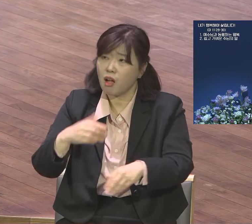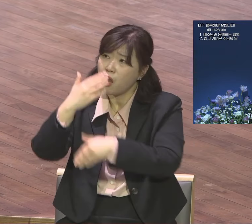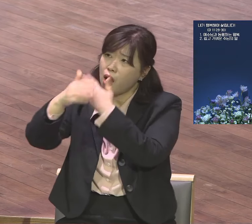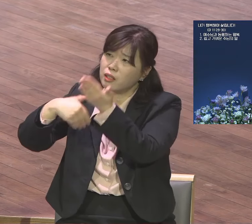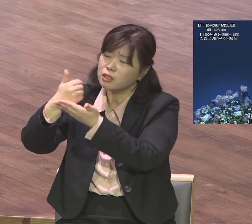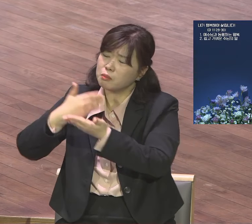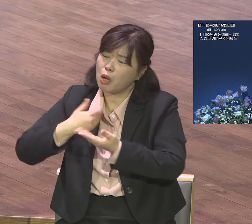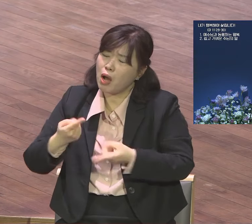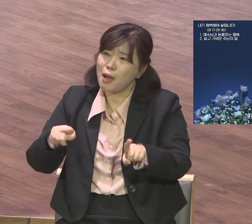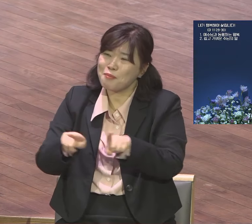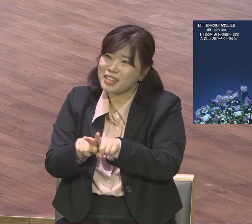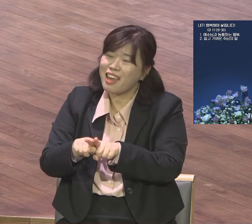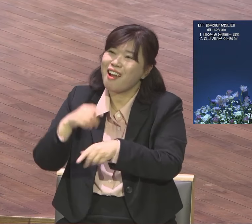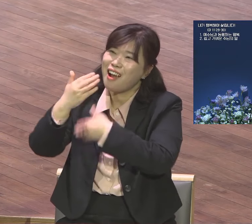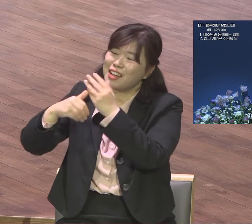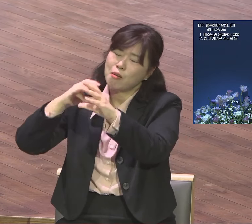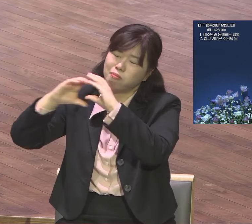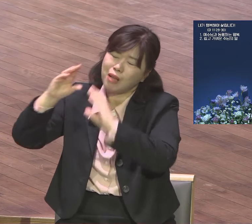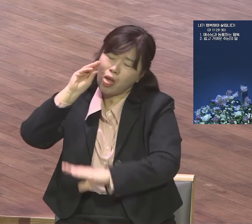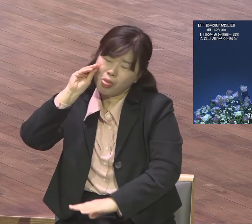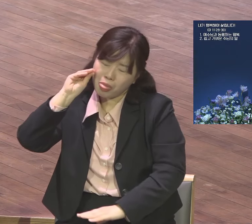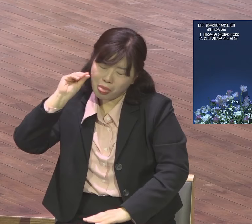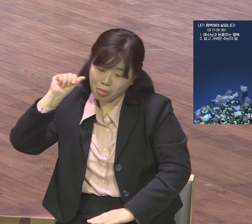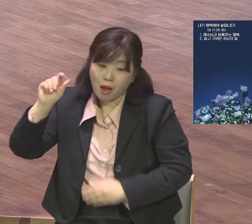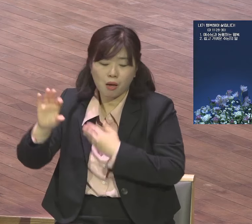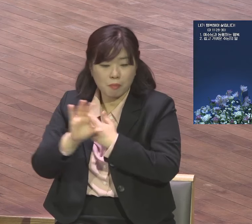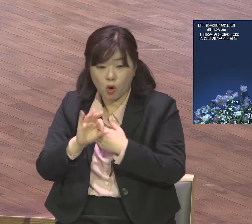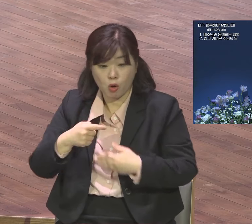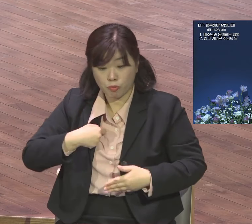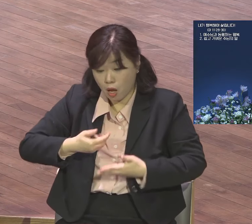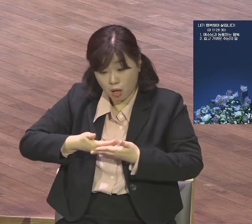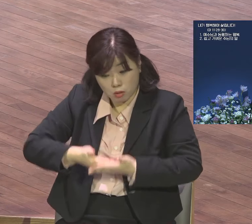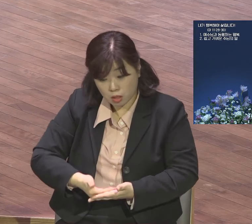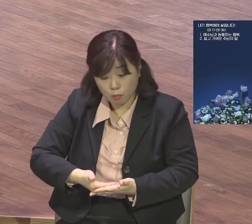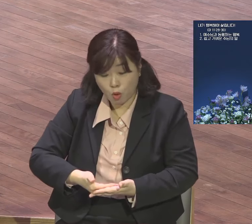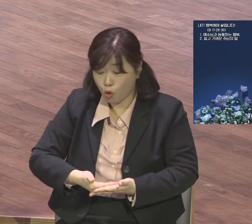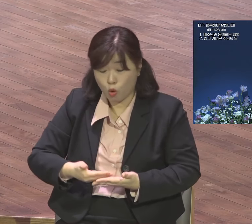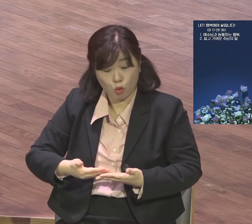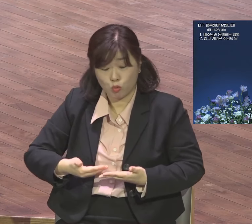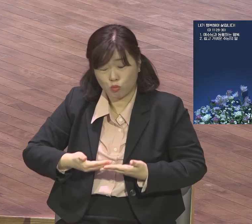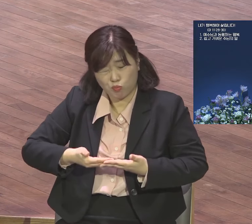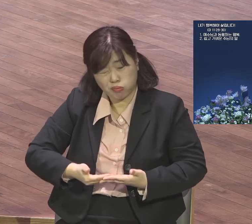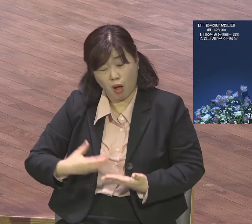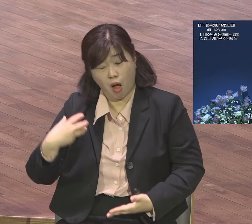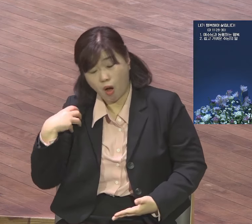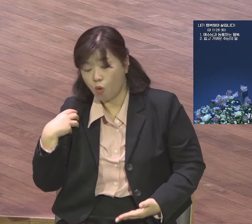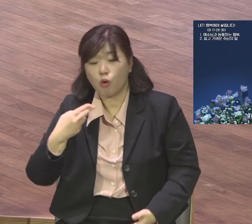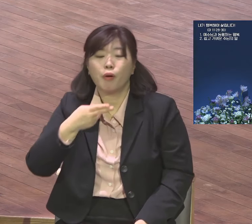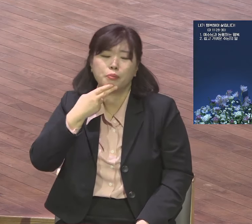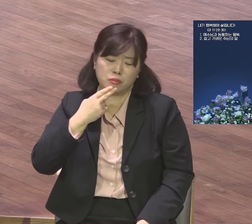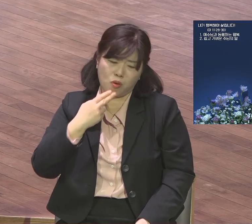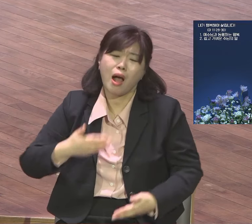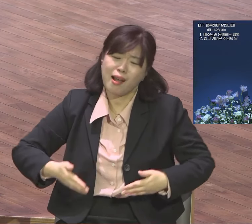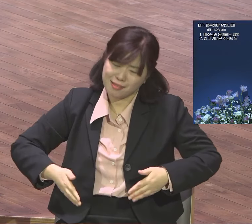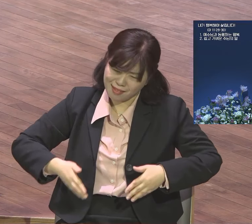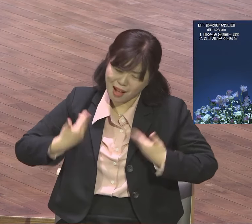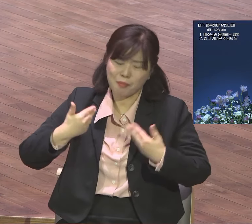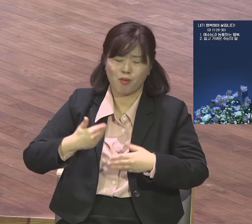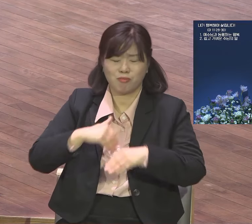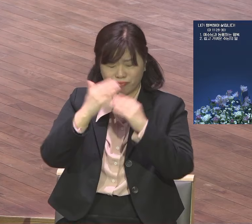짐은 가벼움이라. 주님과 24시 동행하며 내 모든 짐 대신 지시는 주님과